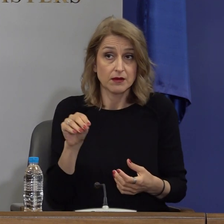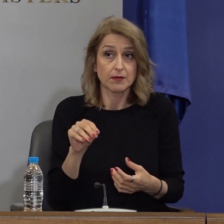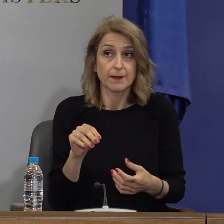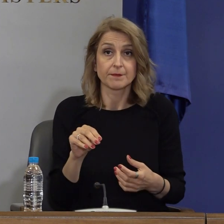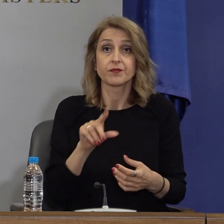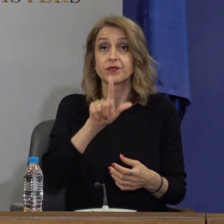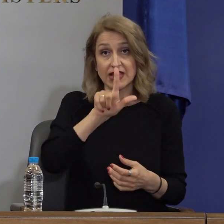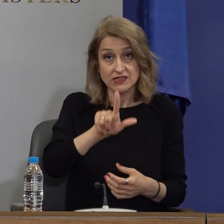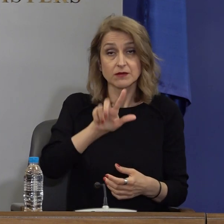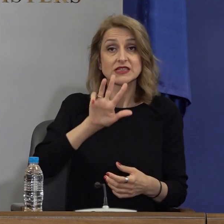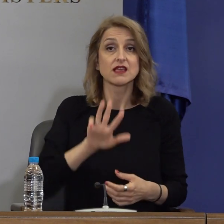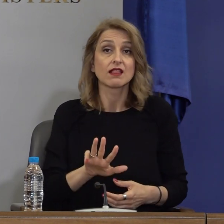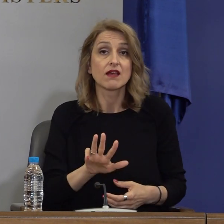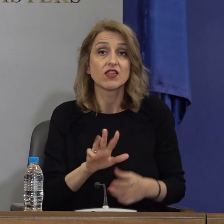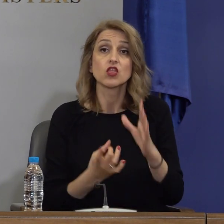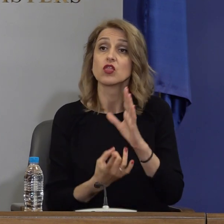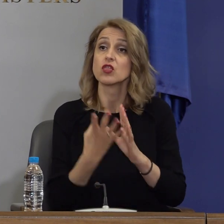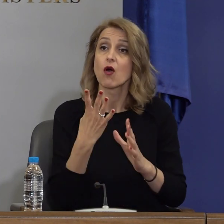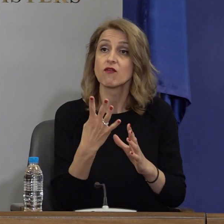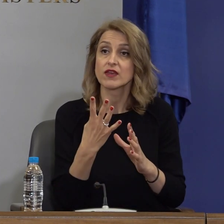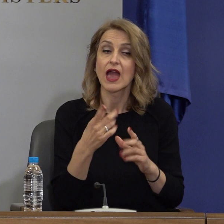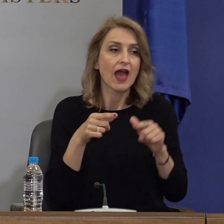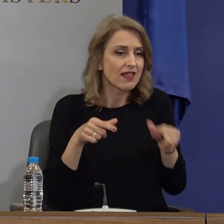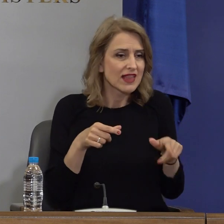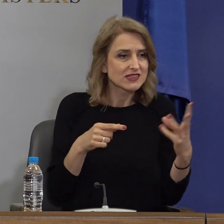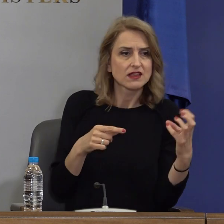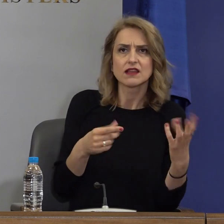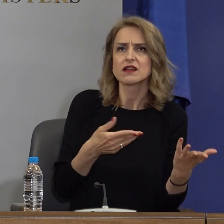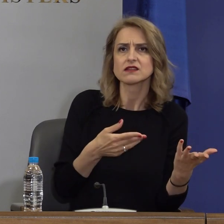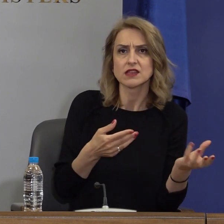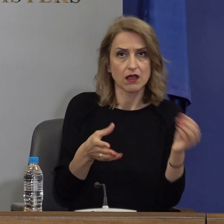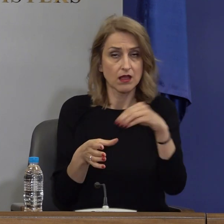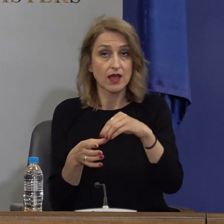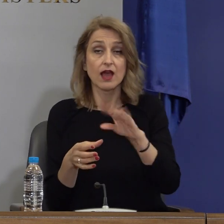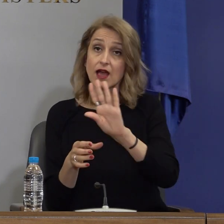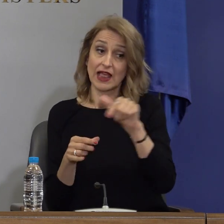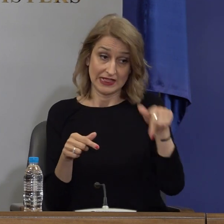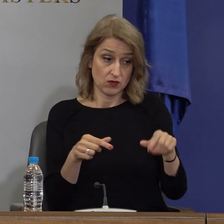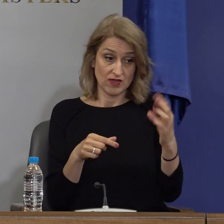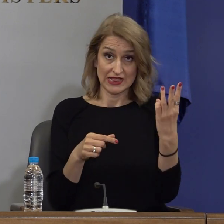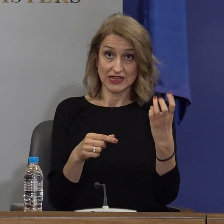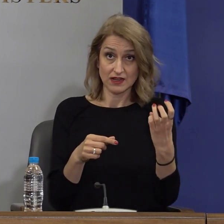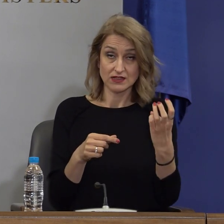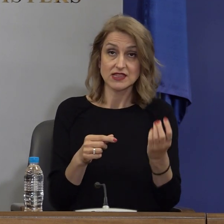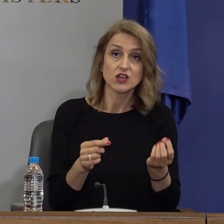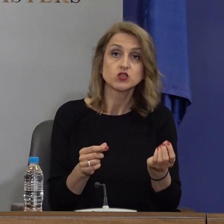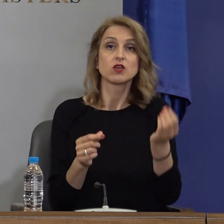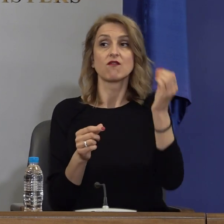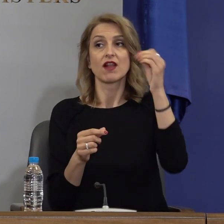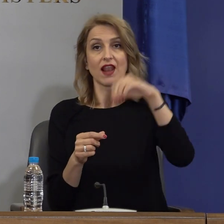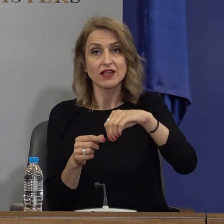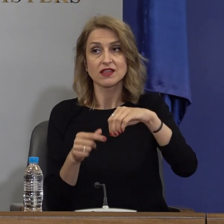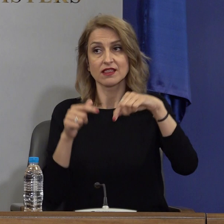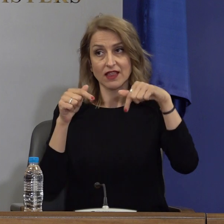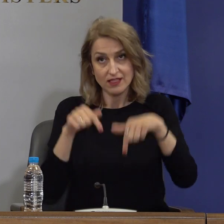системата, 79 са новите Но случаи. Но вие казахте за тези 30, които тези системата не е отчела. Тези 30 ще влезат в